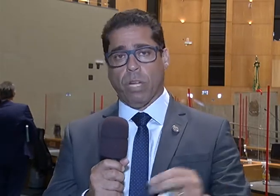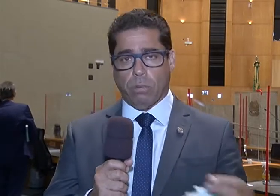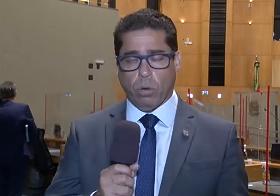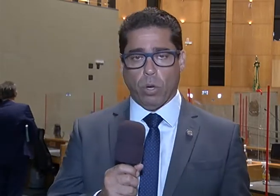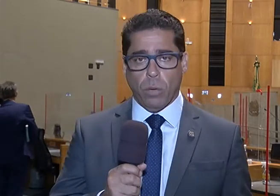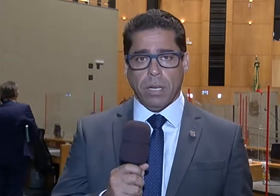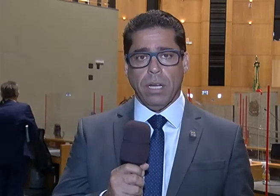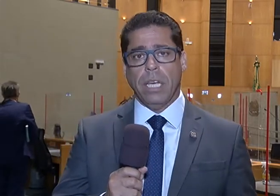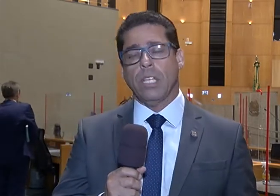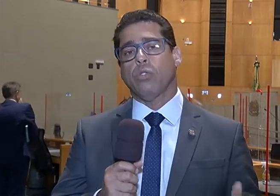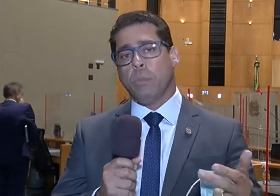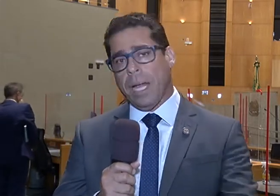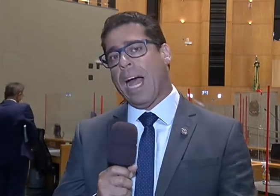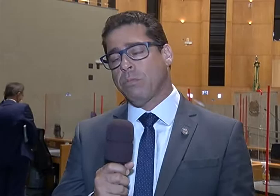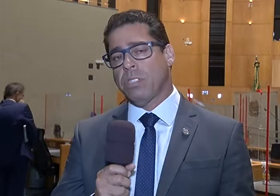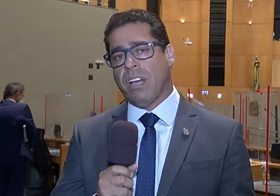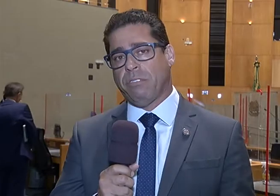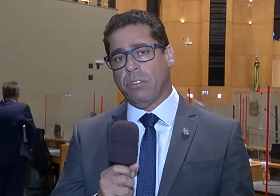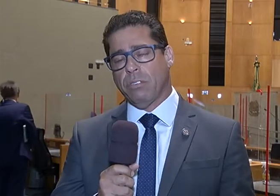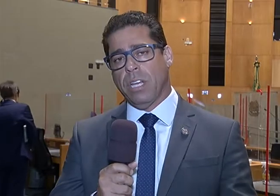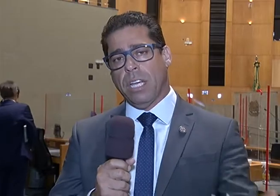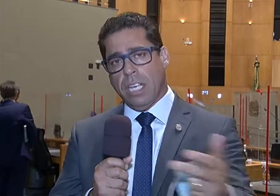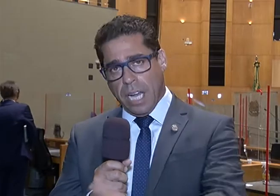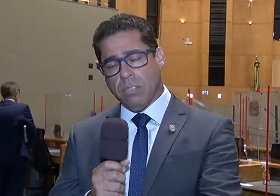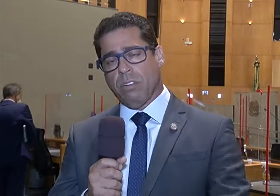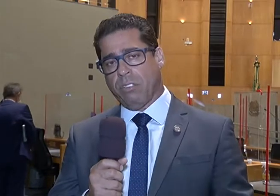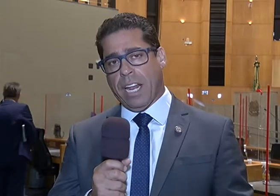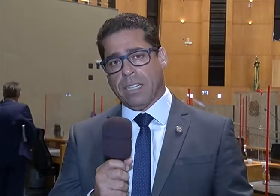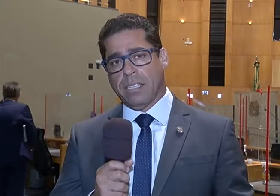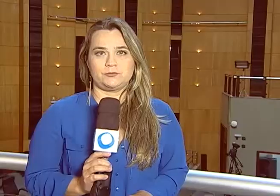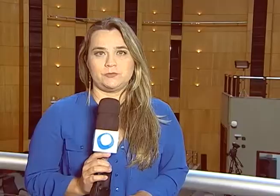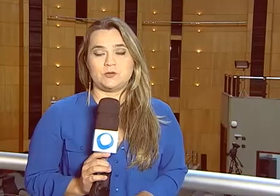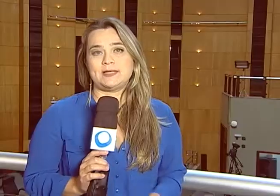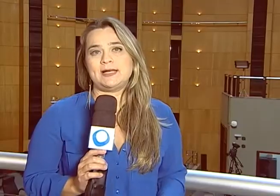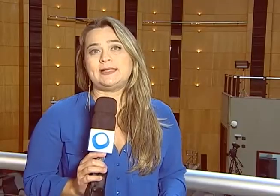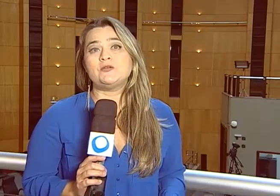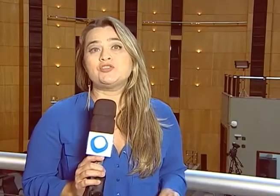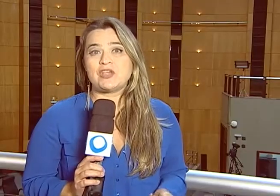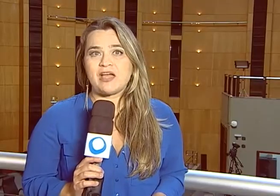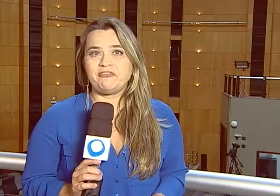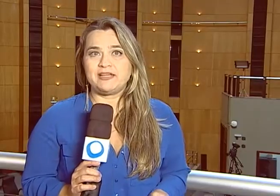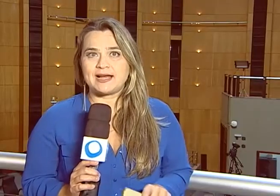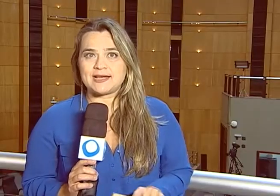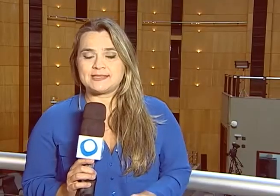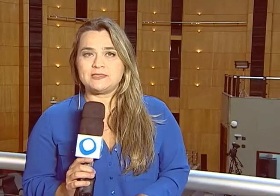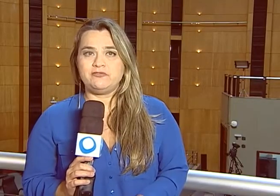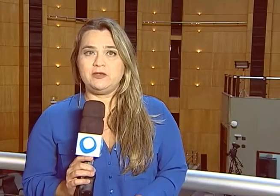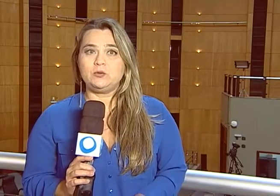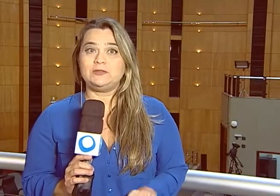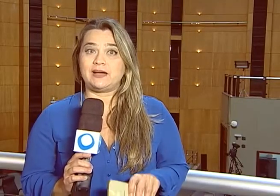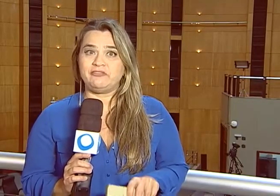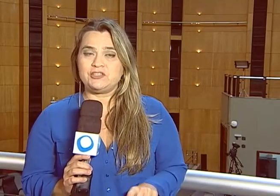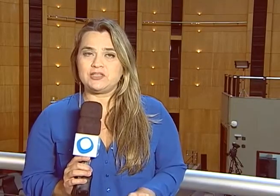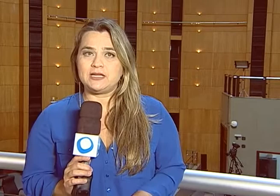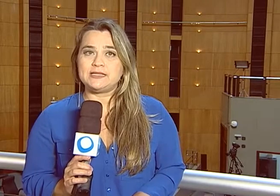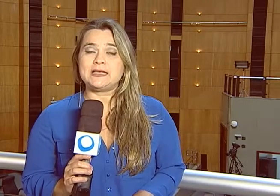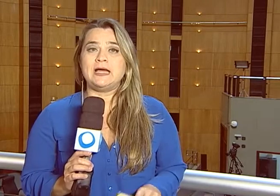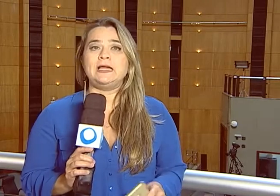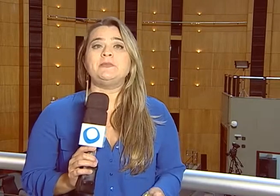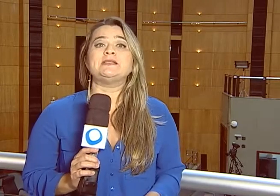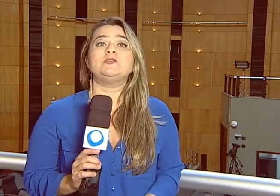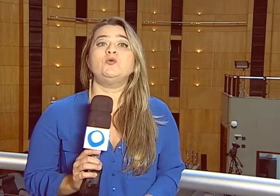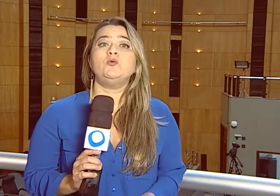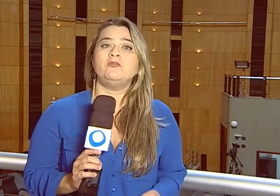Covid quanto econômica, e superarmos os desafios que ele nos oferece. O secretário-chefe da Casa Civil, Davi